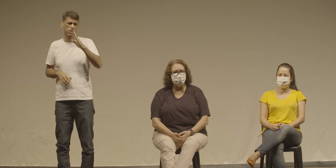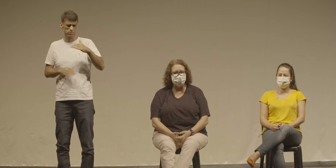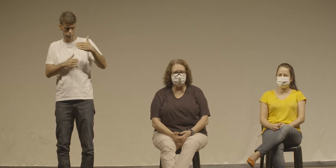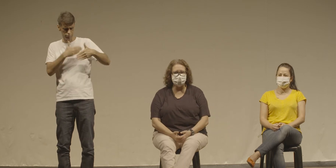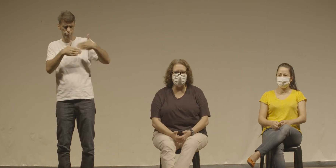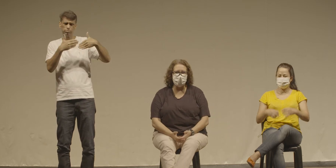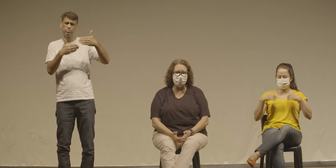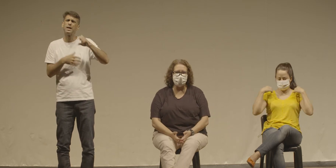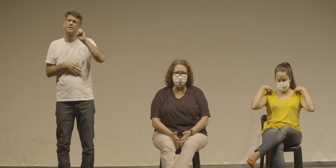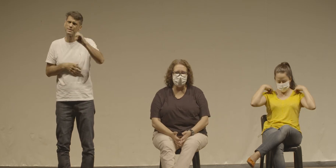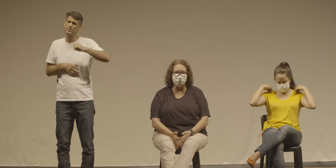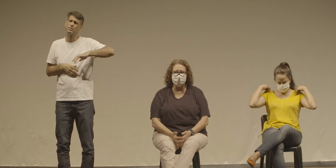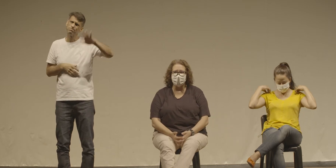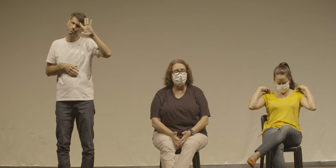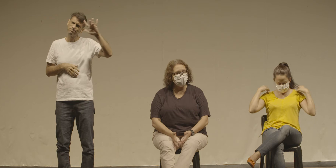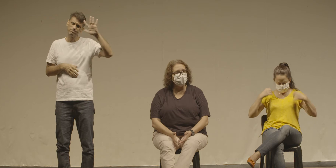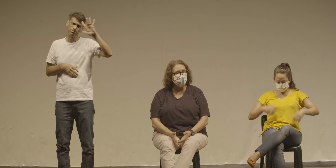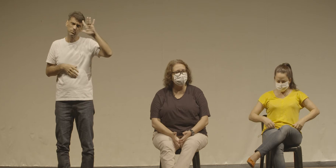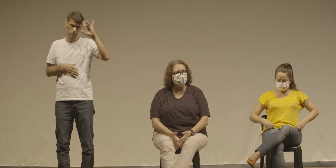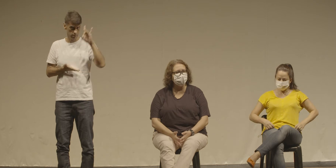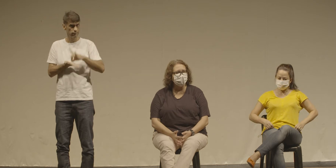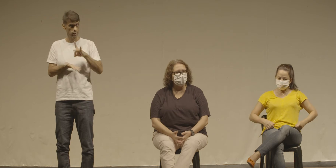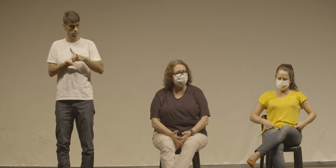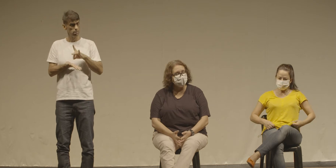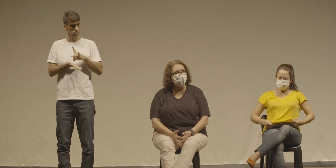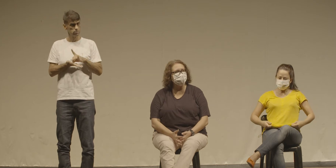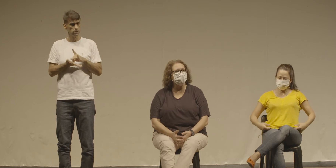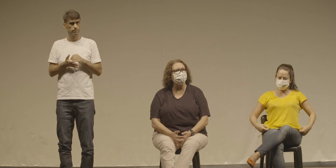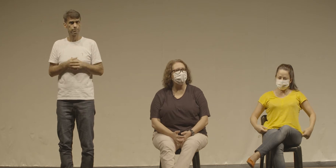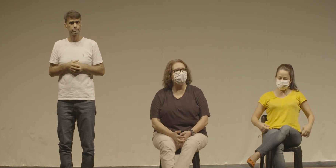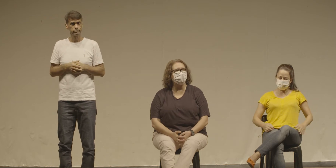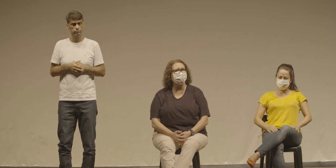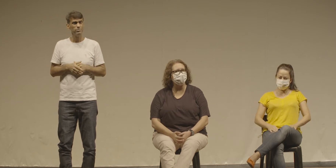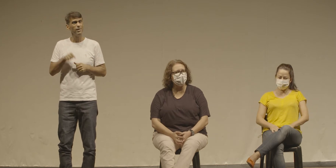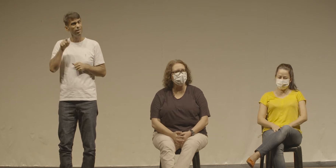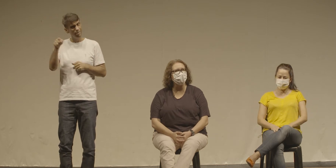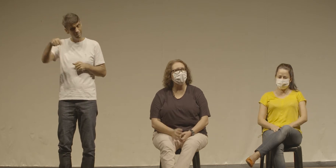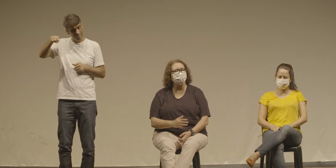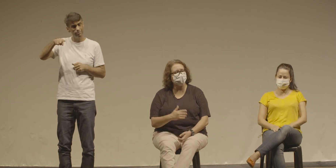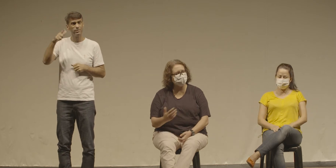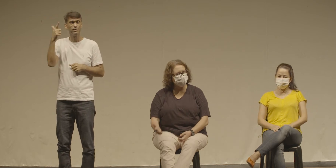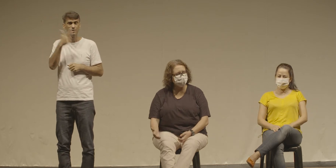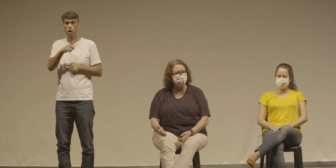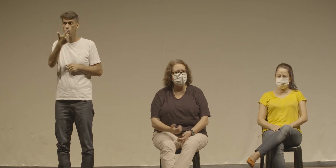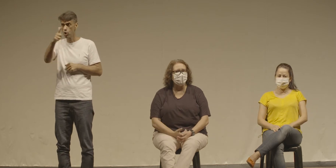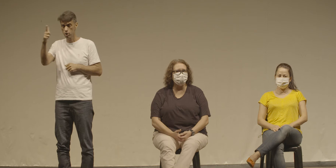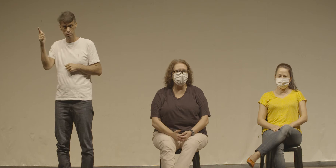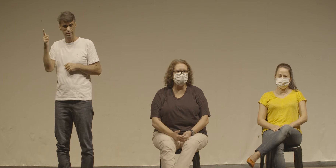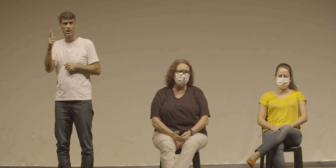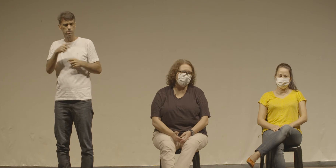E realmente, se a gente for parar para pensar, é verdade, né? É verdade isso. Elas fizeram com que as outras